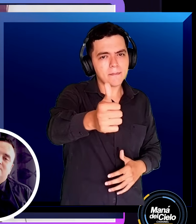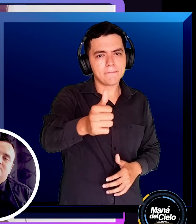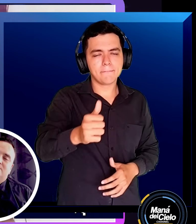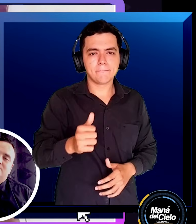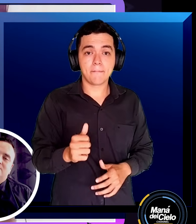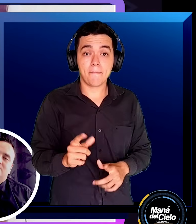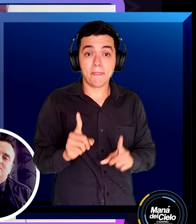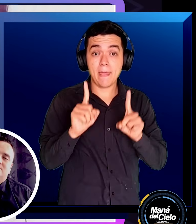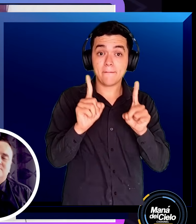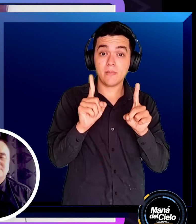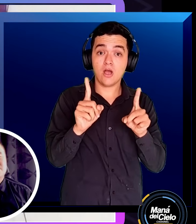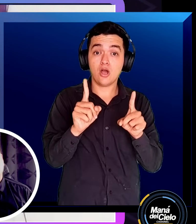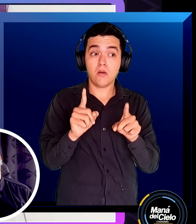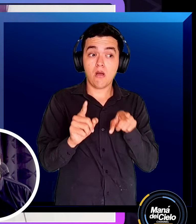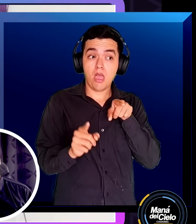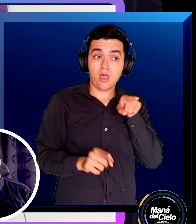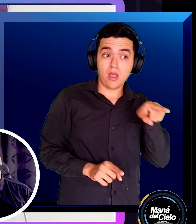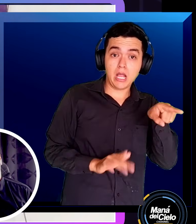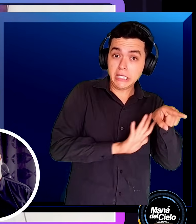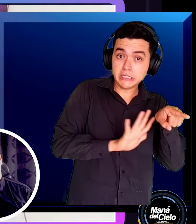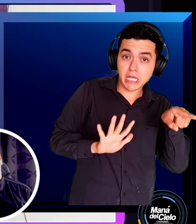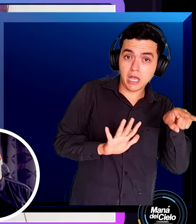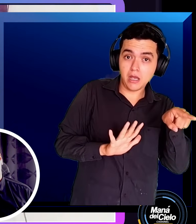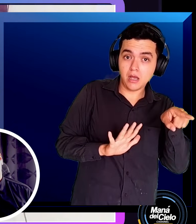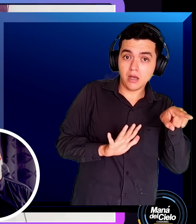La gente sigue sin victoria.